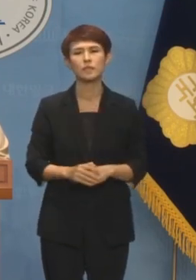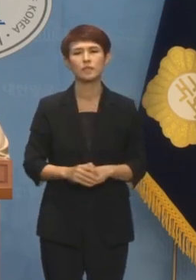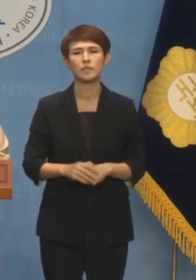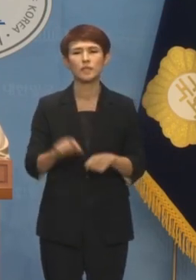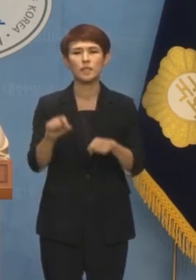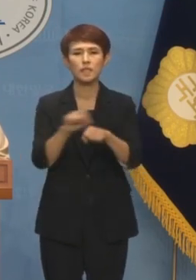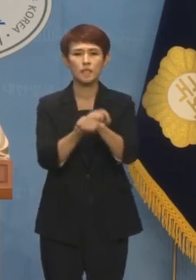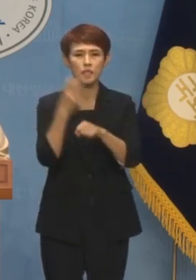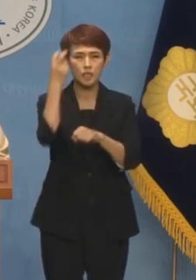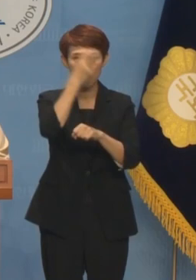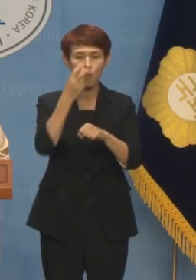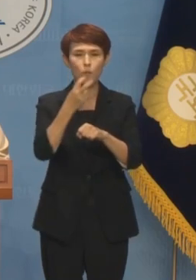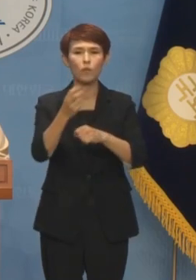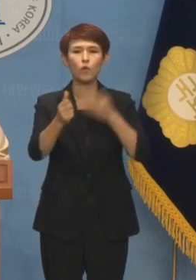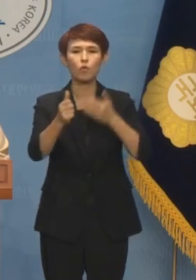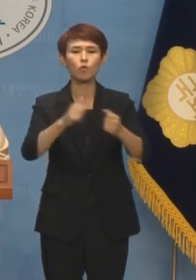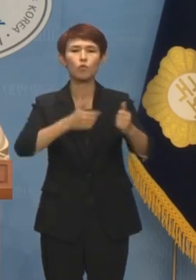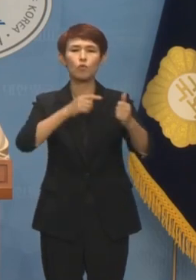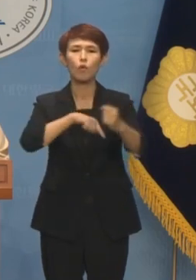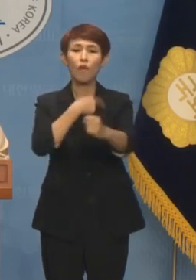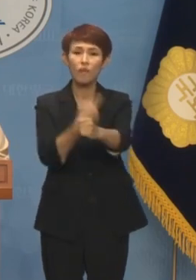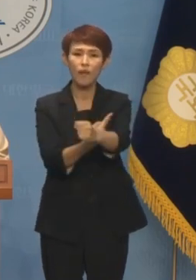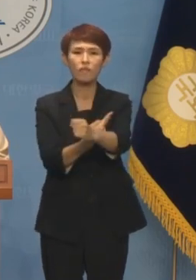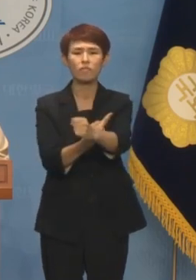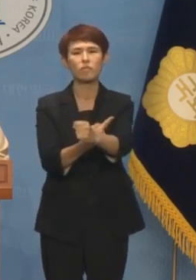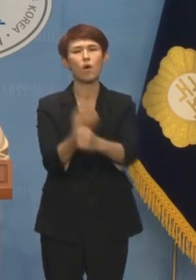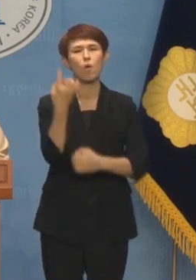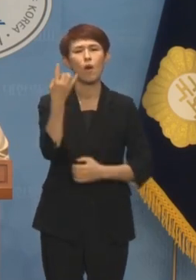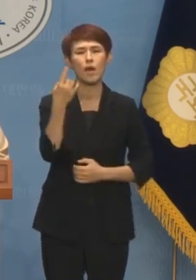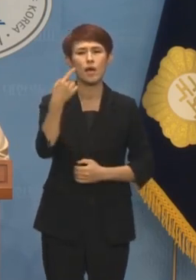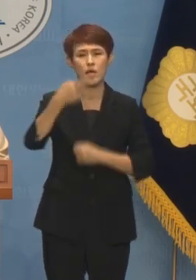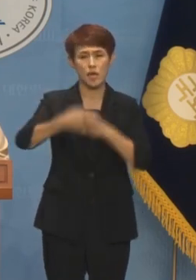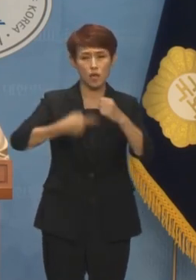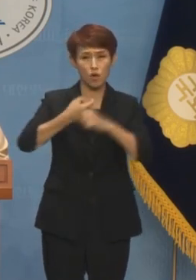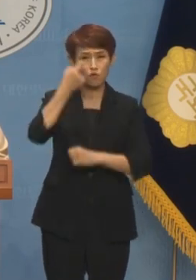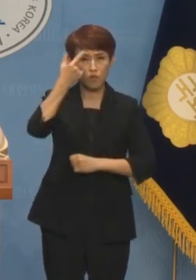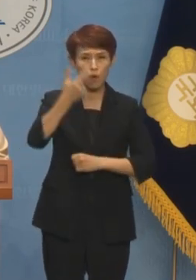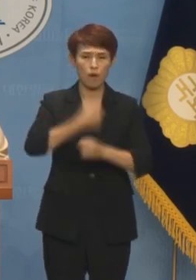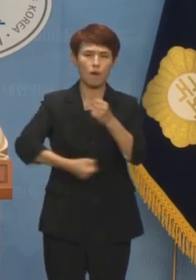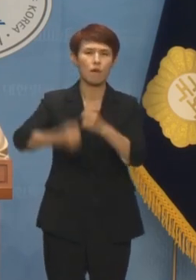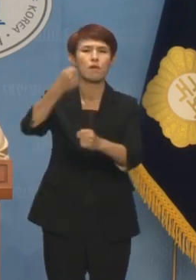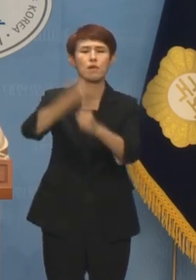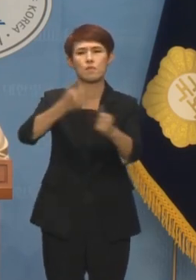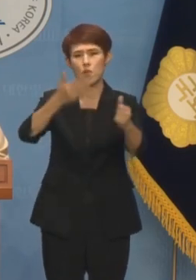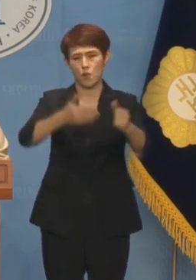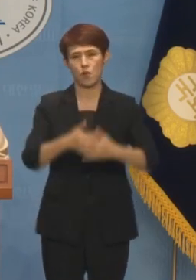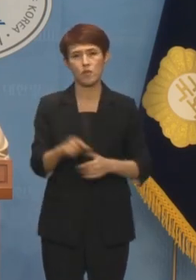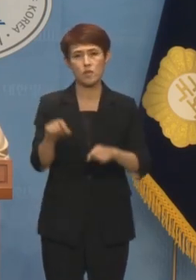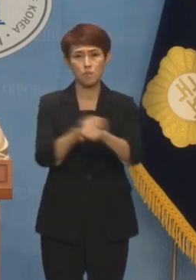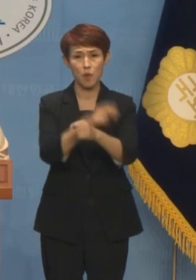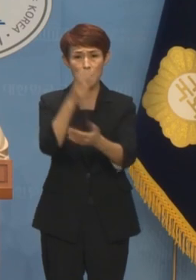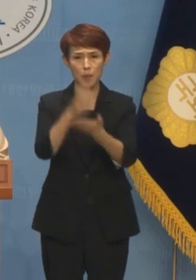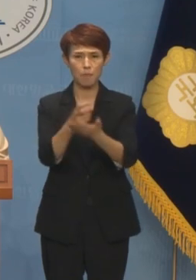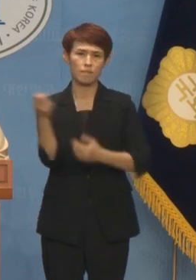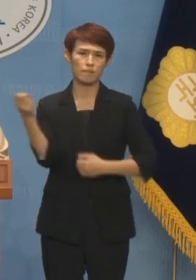요구 권한과 활동 기간을 본래 1년 6개월로 복원하여 특별법을 다시